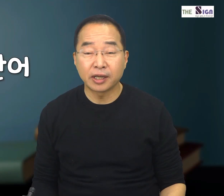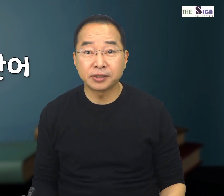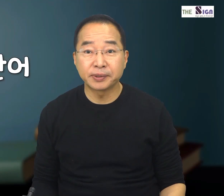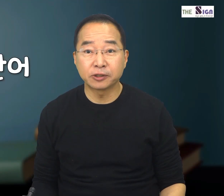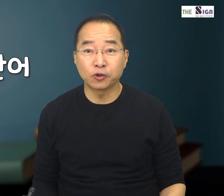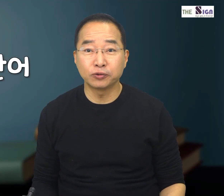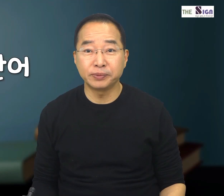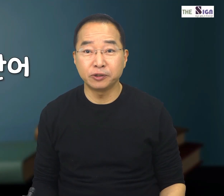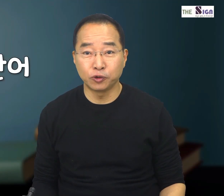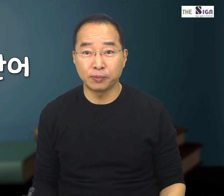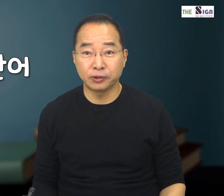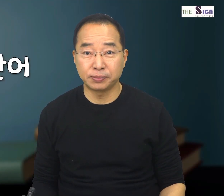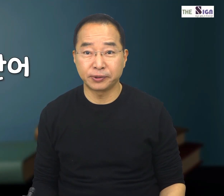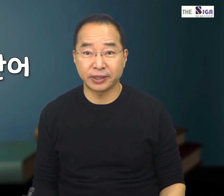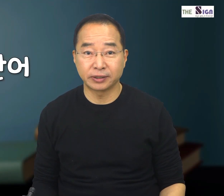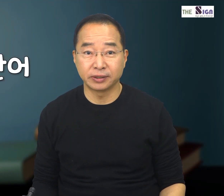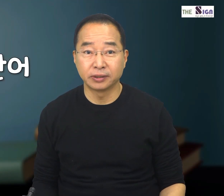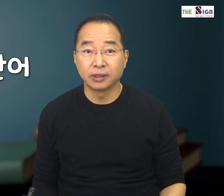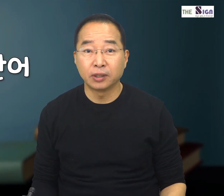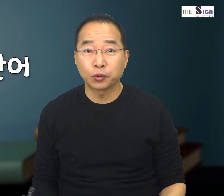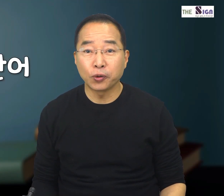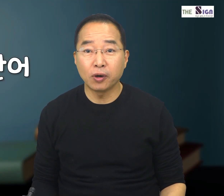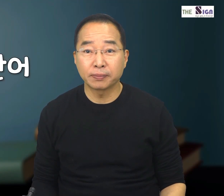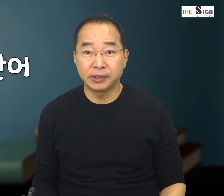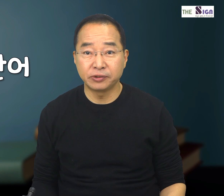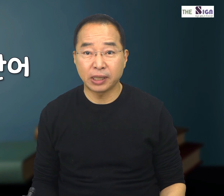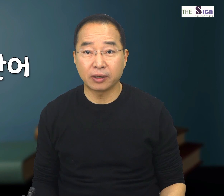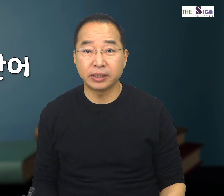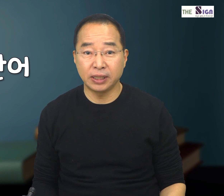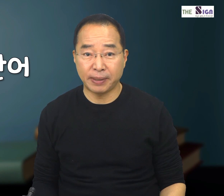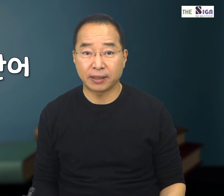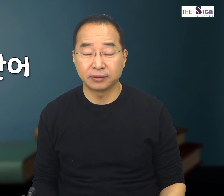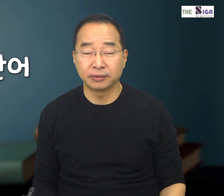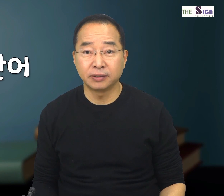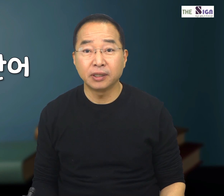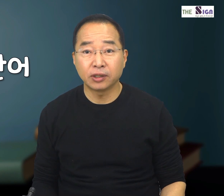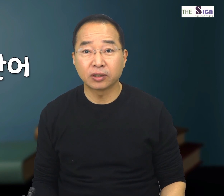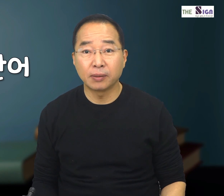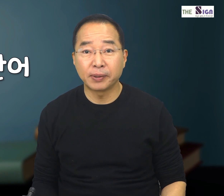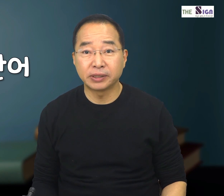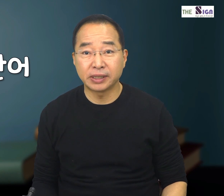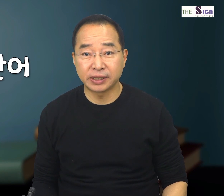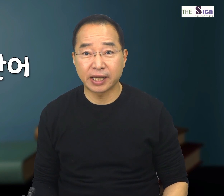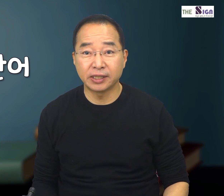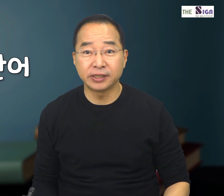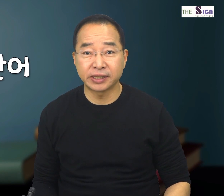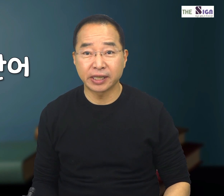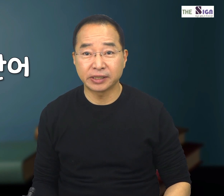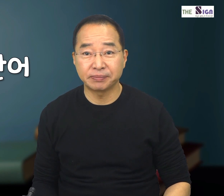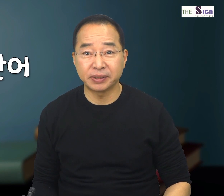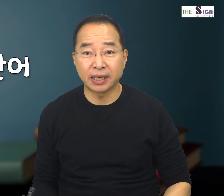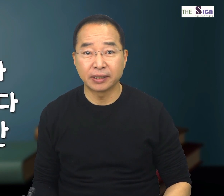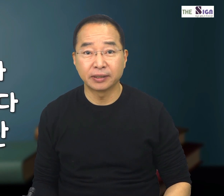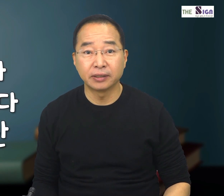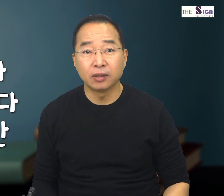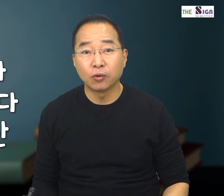안녕하십니까. 전국민 수어 배우기 프로젝트 통역 필수단어 200 8번째 시간을 시작하겠습니다.